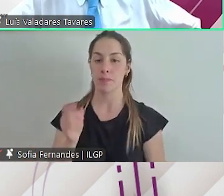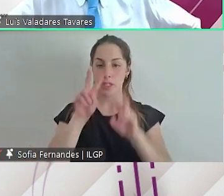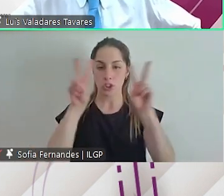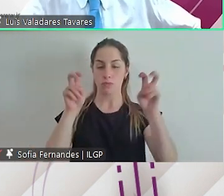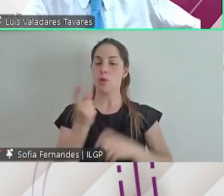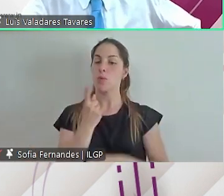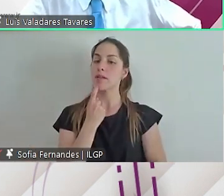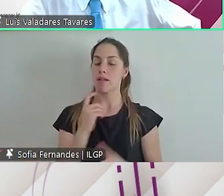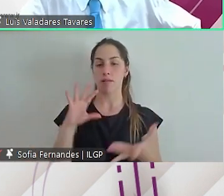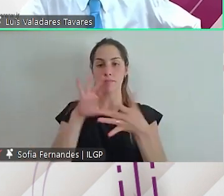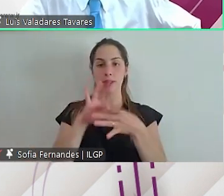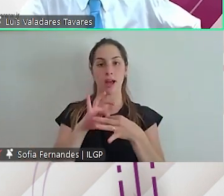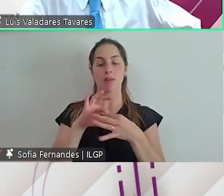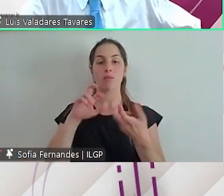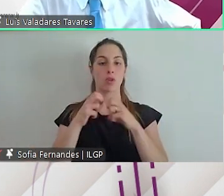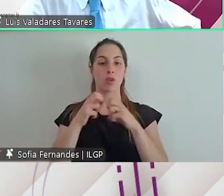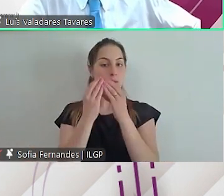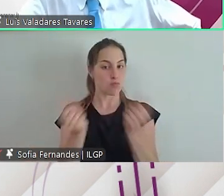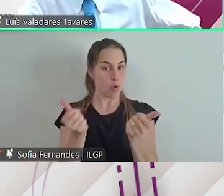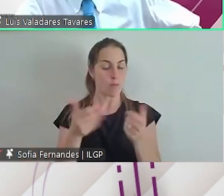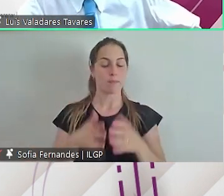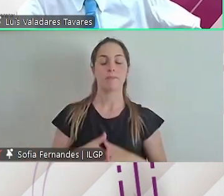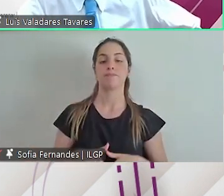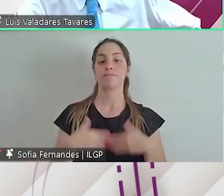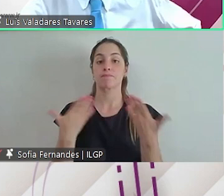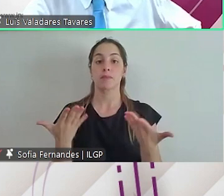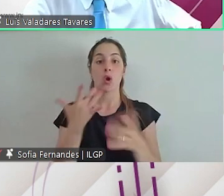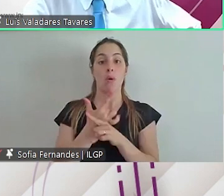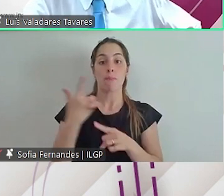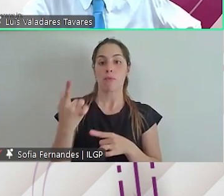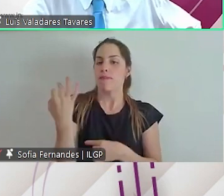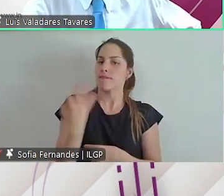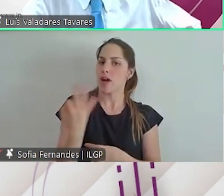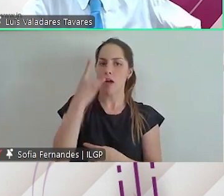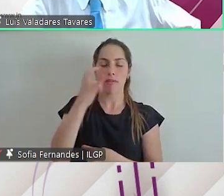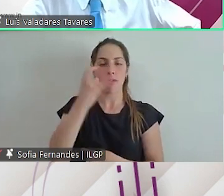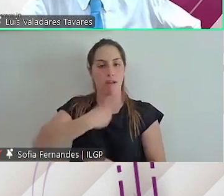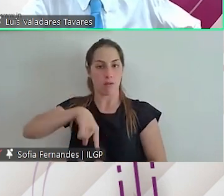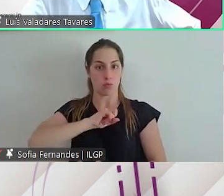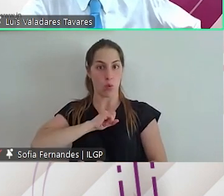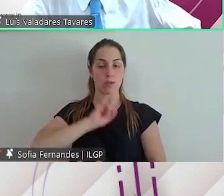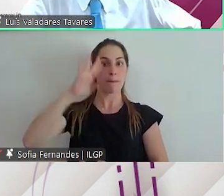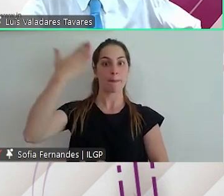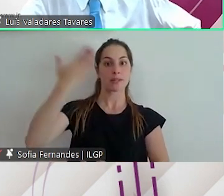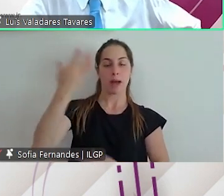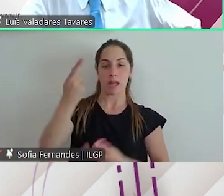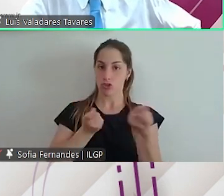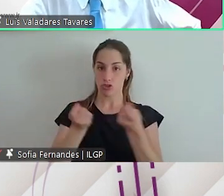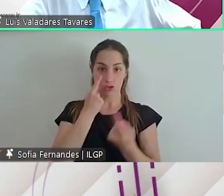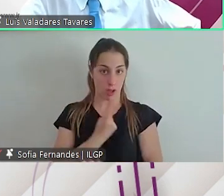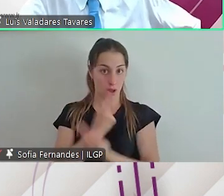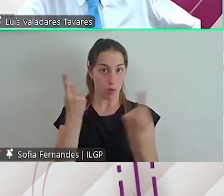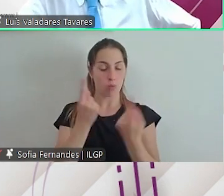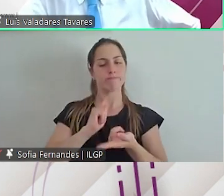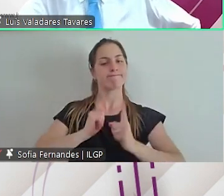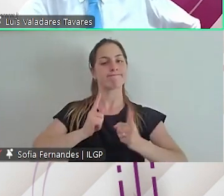resolver problemas. Porque, no fundo, a nossa ideia, e muito especialmente na gestão pública,